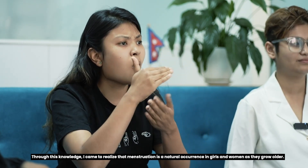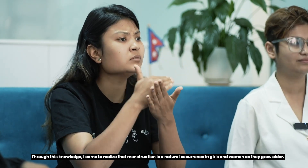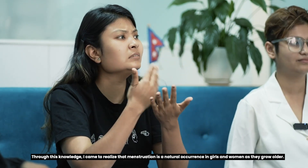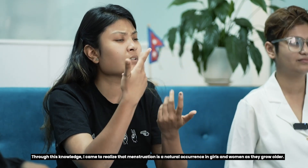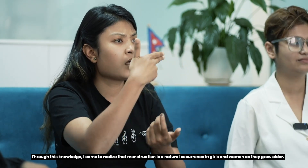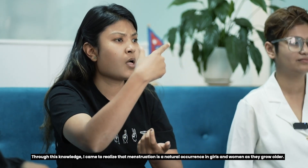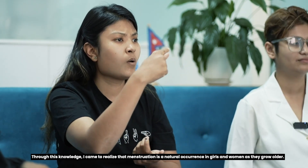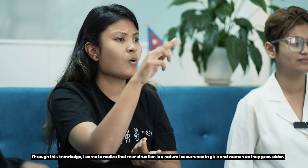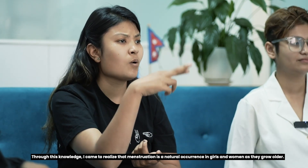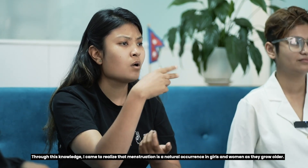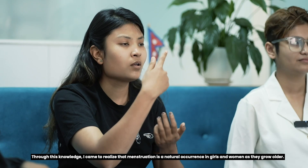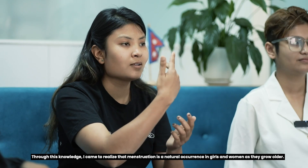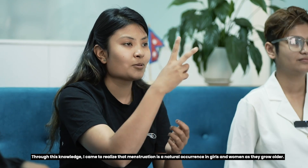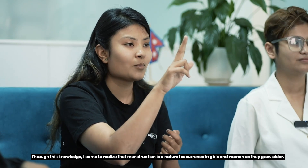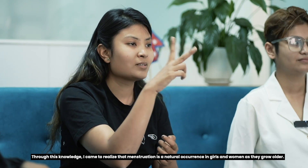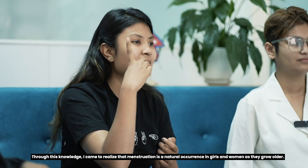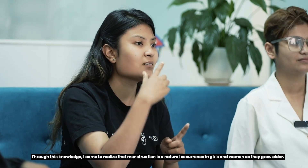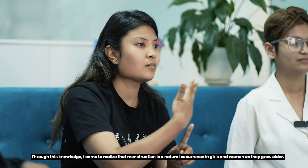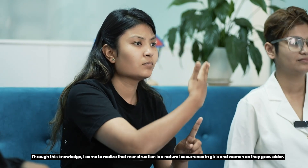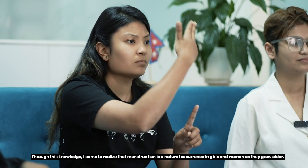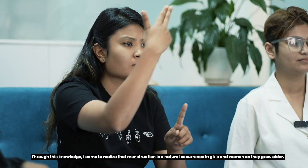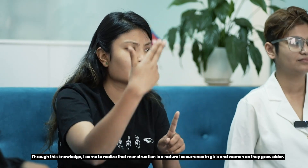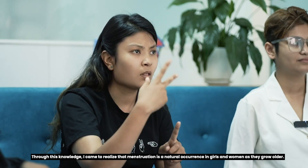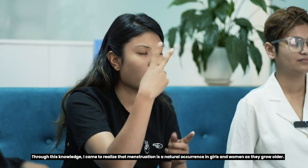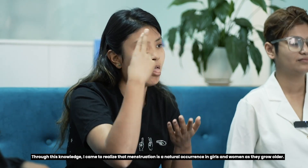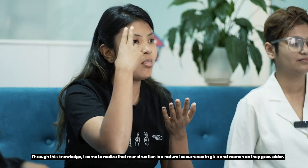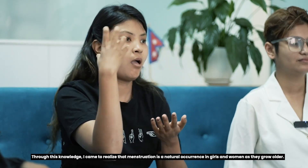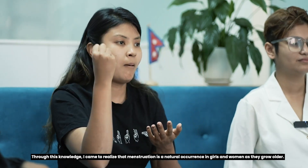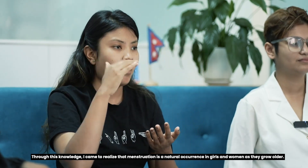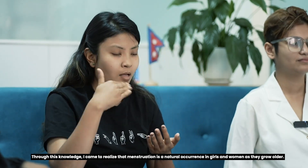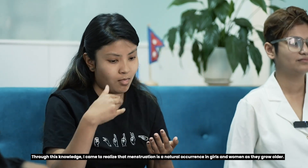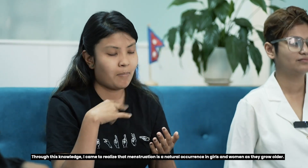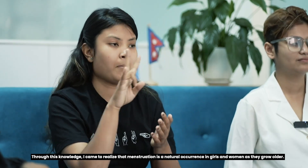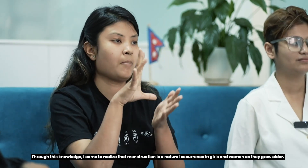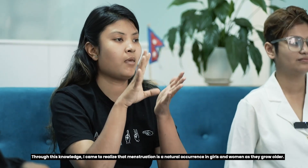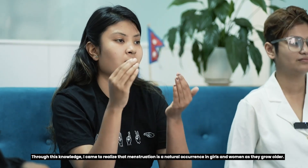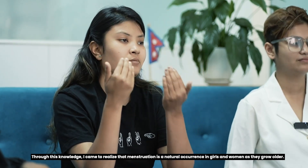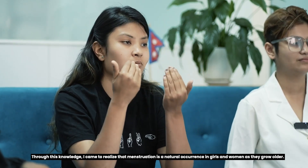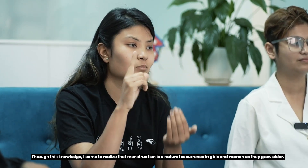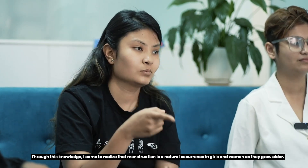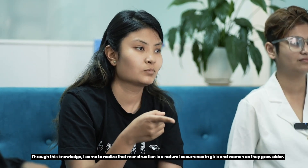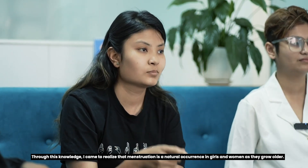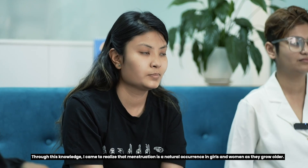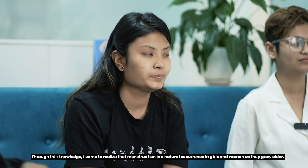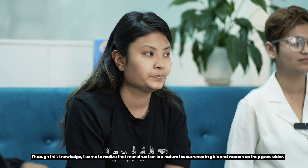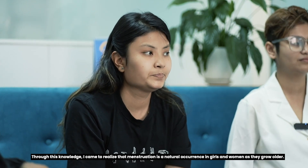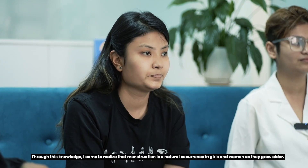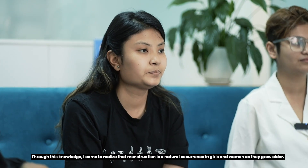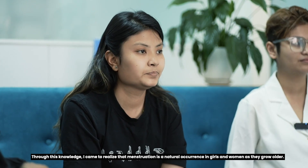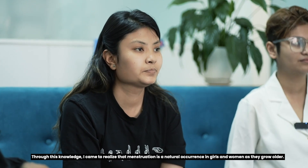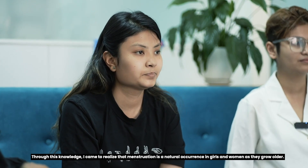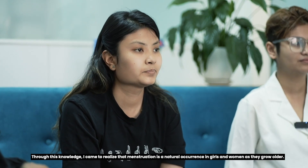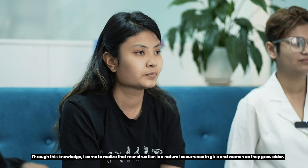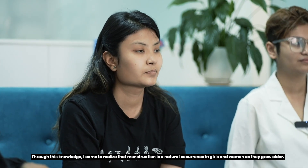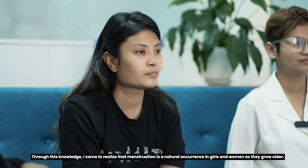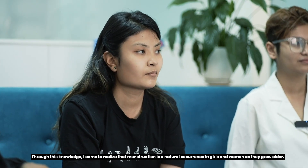अलिकति महिनावारी बेलामा चाहिँ अब कस्तो हुन्छ महिनावारी चक्र कस्तो हुन्छ भन्ने कुरा चाहिँ विद्यालयबाट थाहा पाएँ यसरी चाहिँ सिकेर